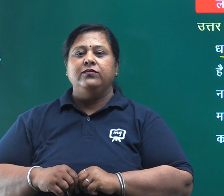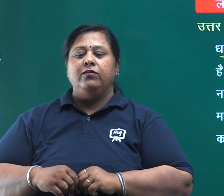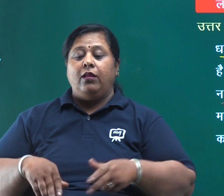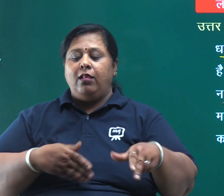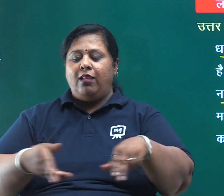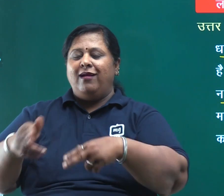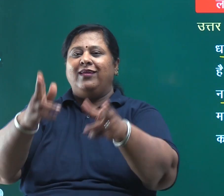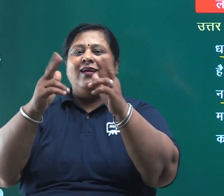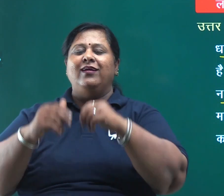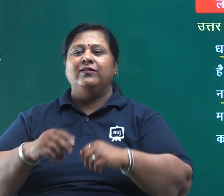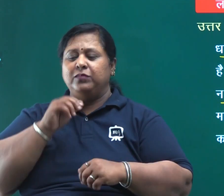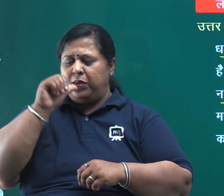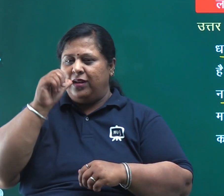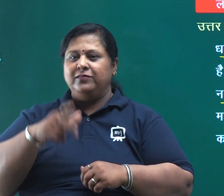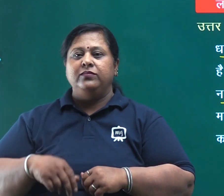नदियाँ,